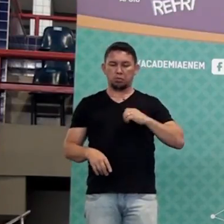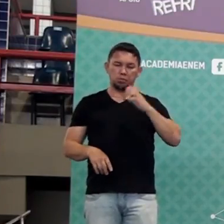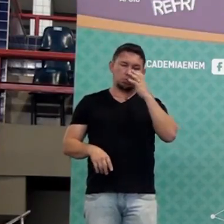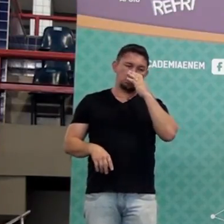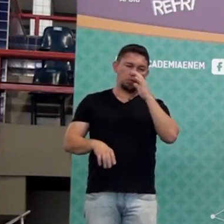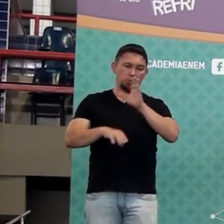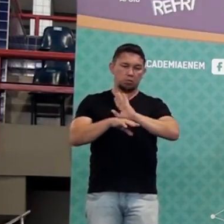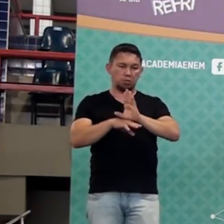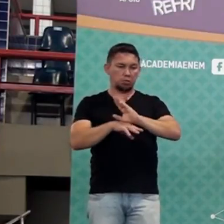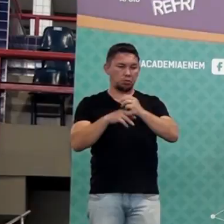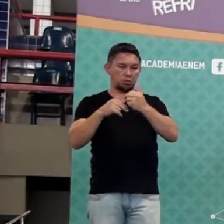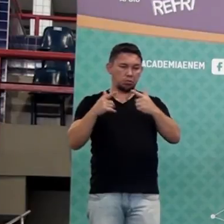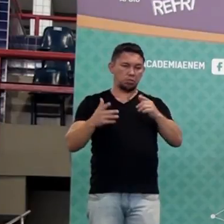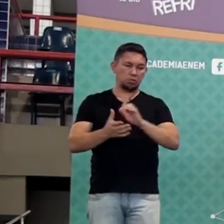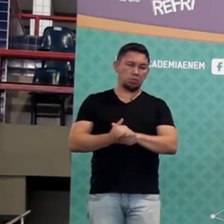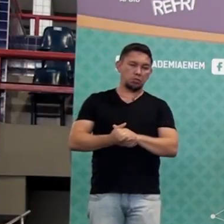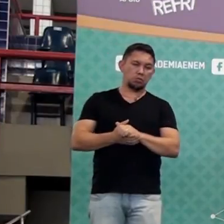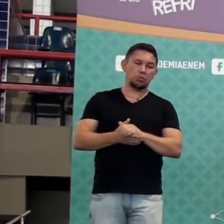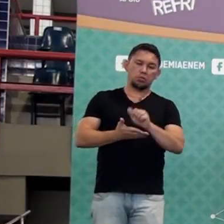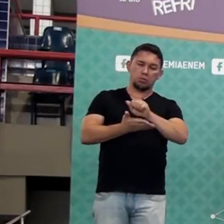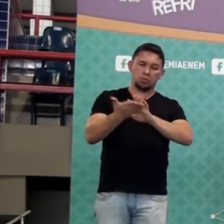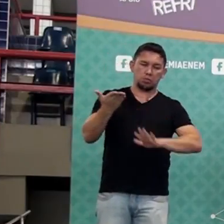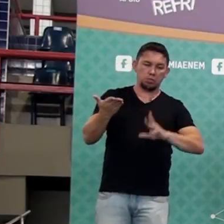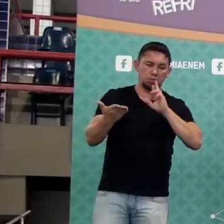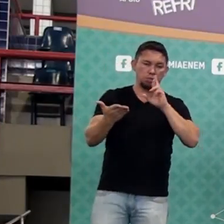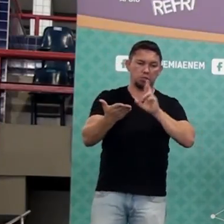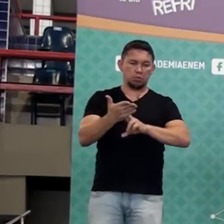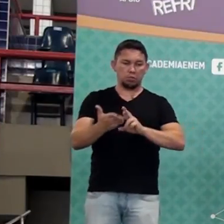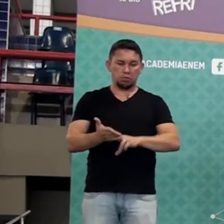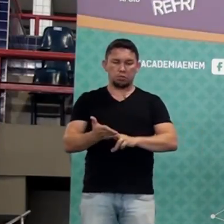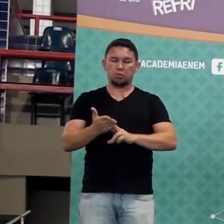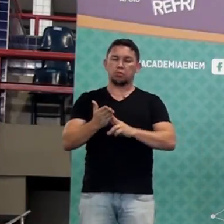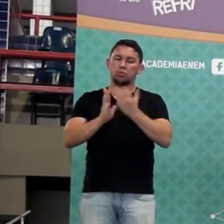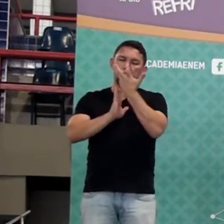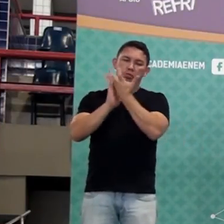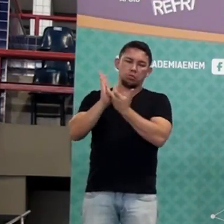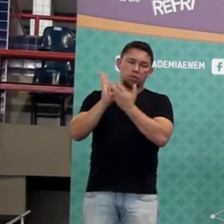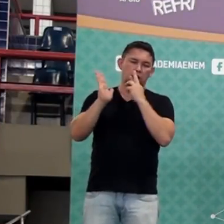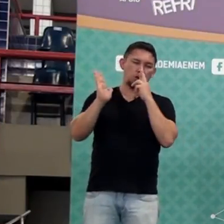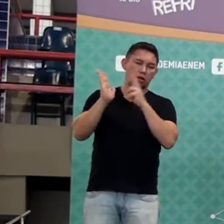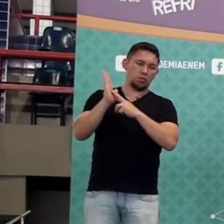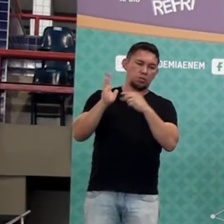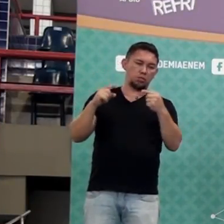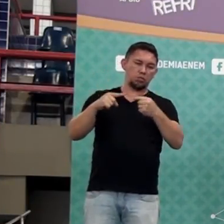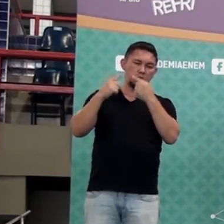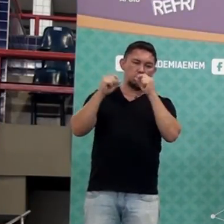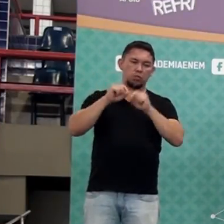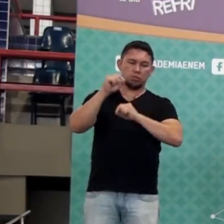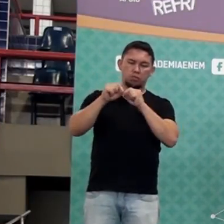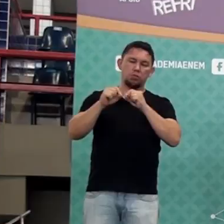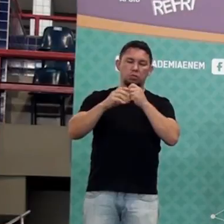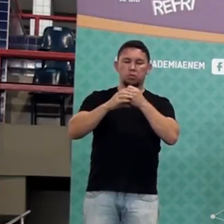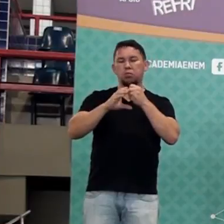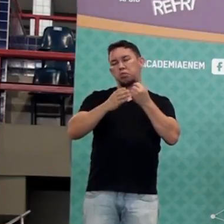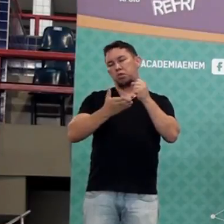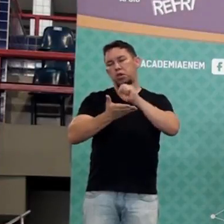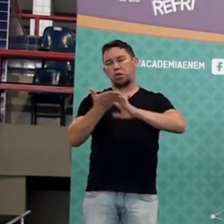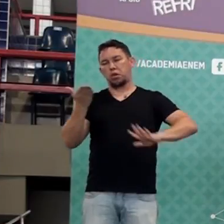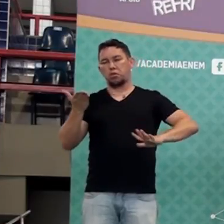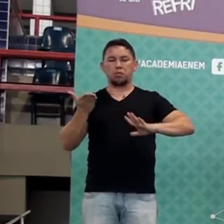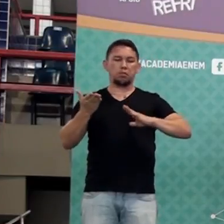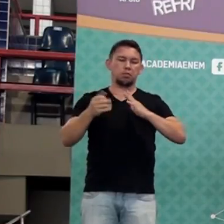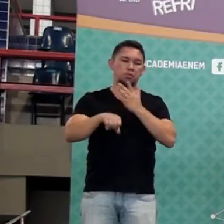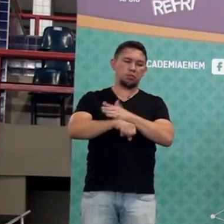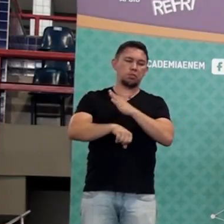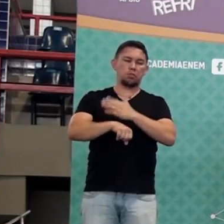ver o vídeo, legal? Os exercícios estão aí, mas tem o gabarito de todas as questões nos exercícios, tá bom?